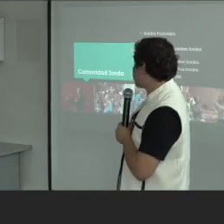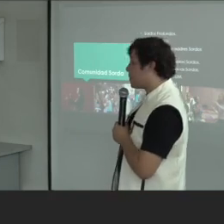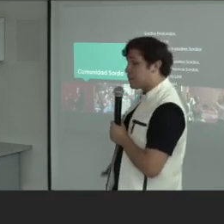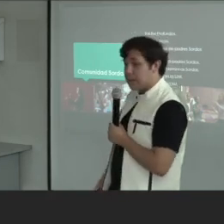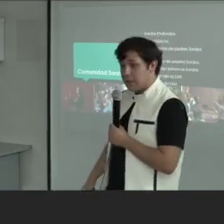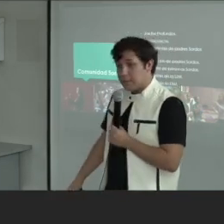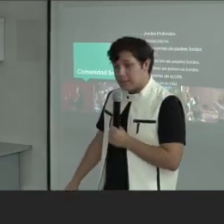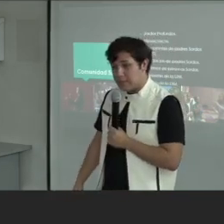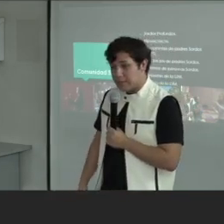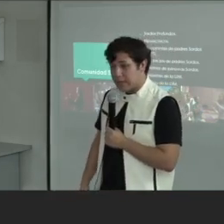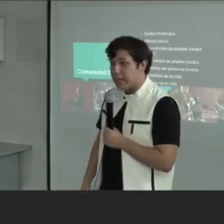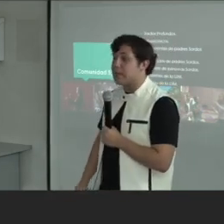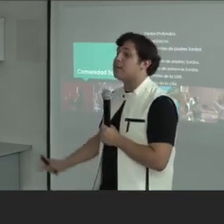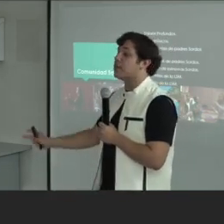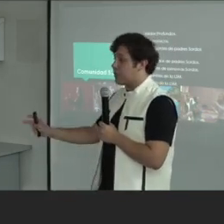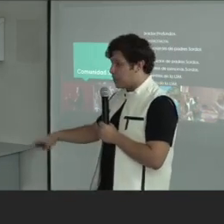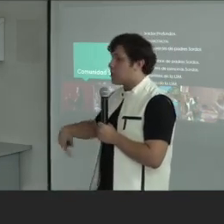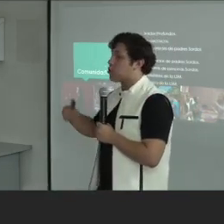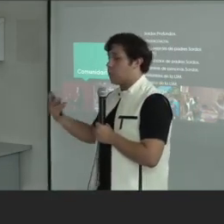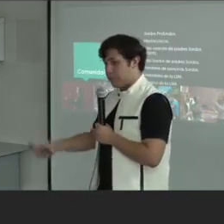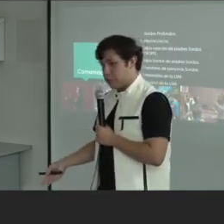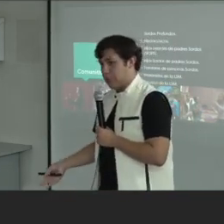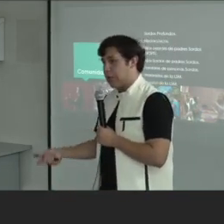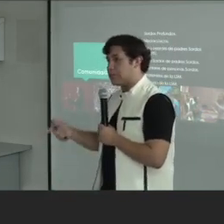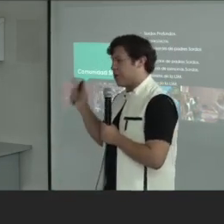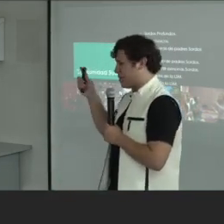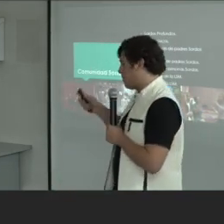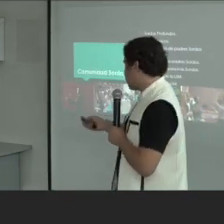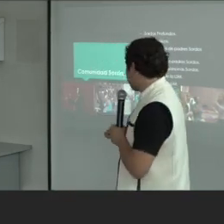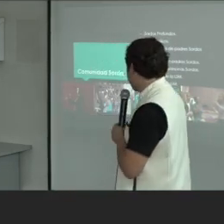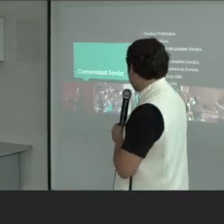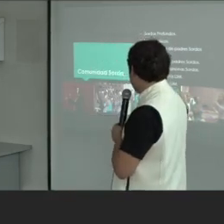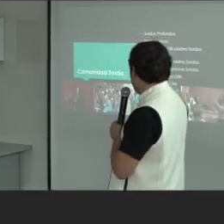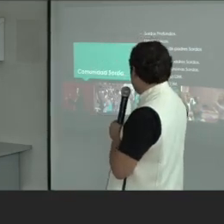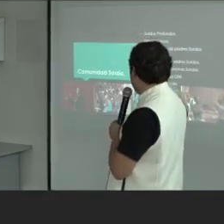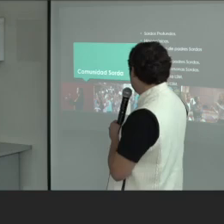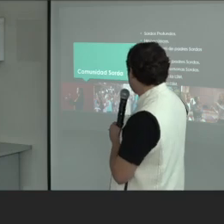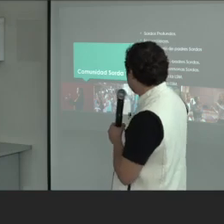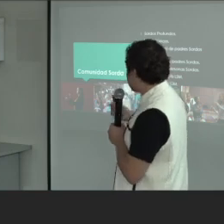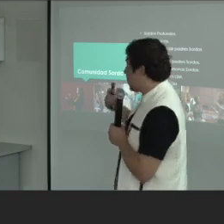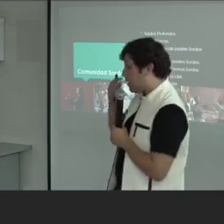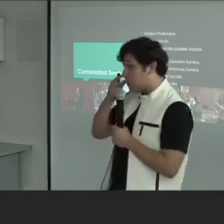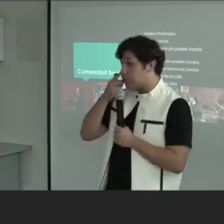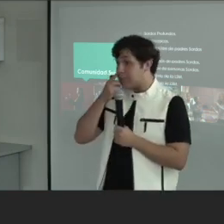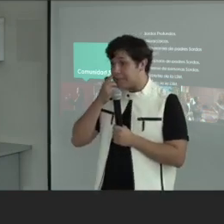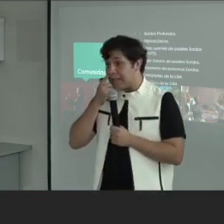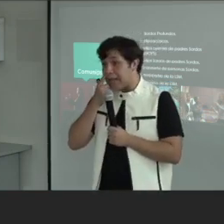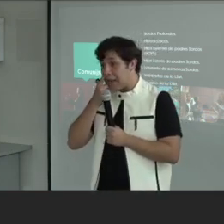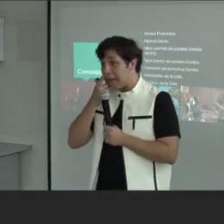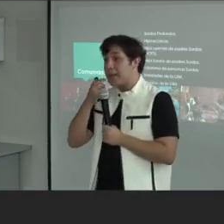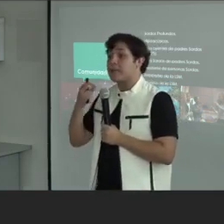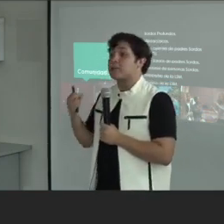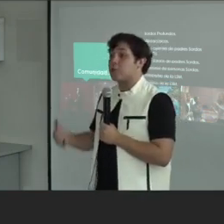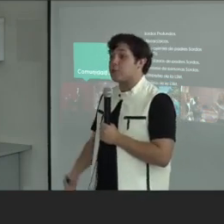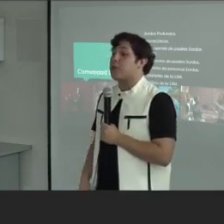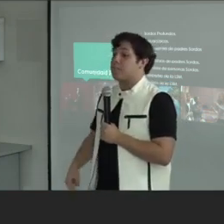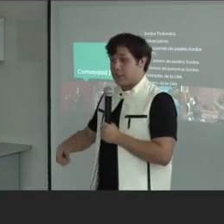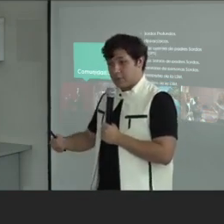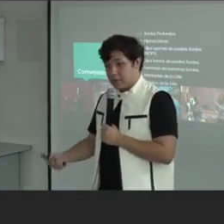Intérpretes de lengua de señas mexicana también son profesionales, ahorita vamos a ver. Usuarios de la lengua de señas mexicana son personas